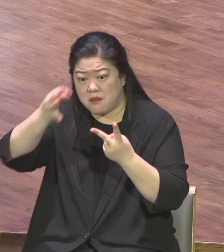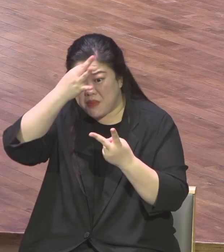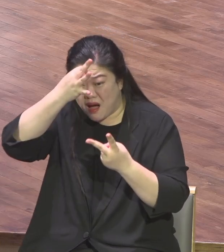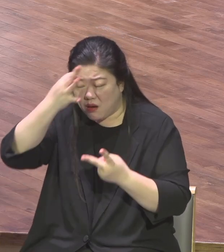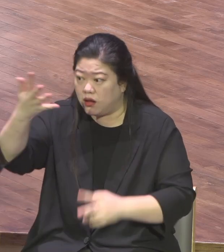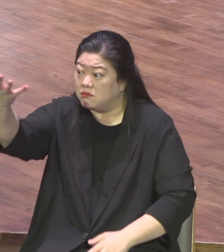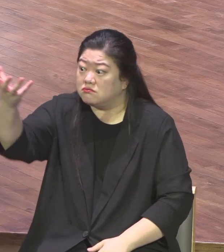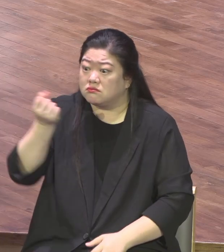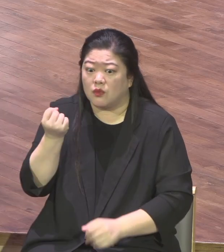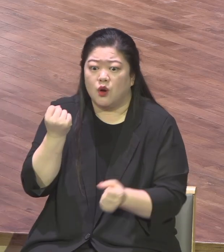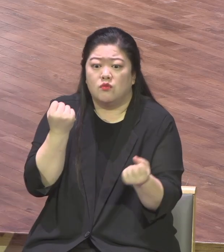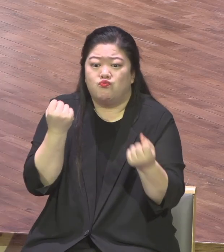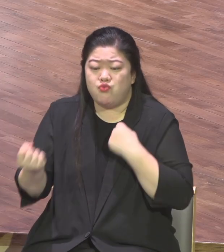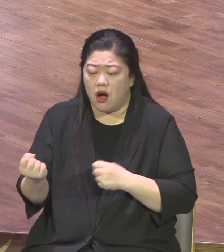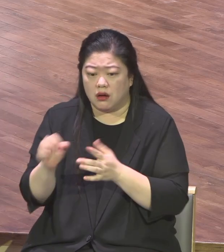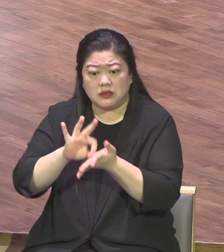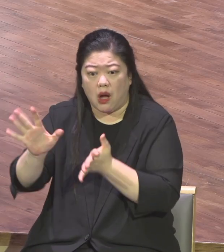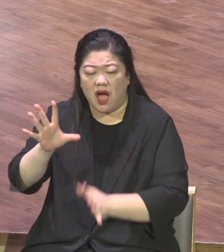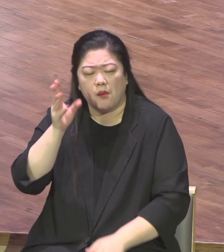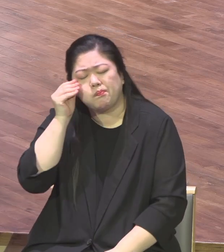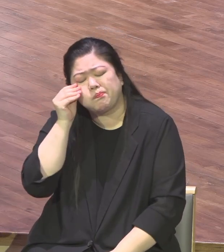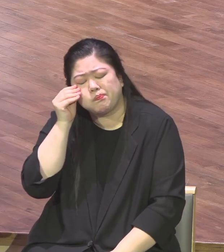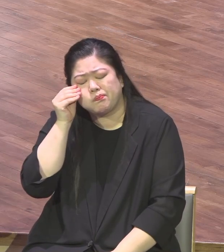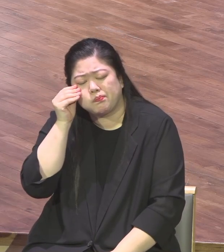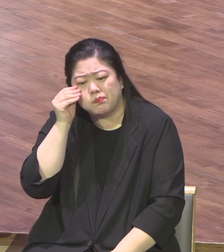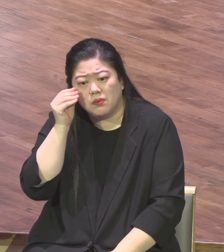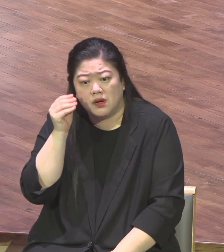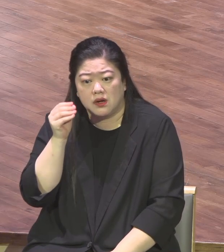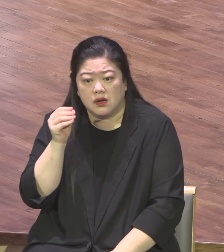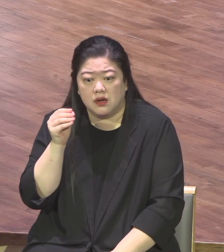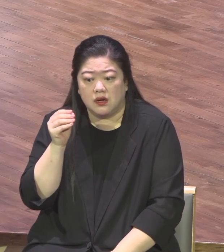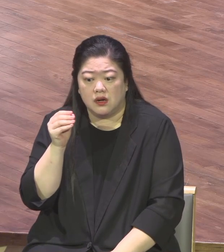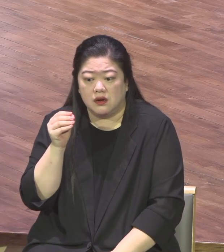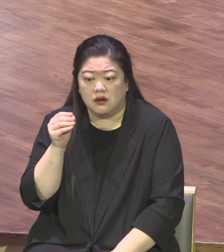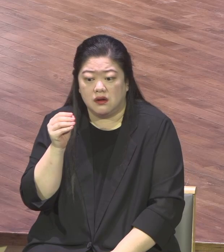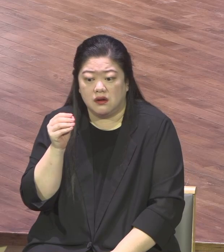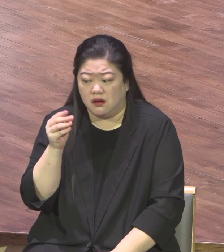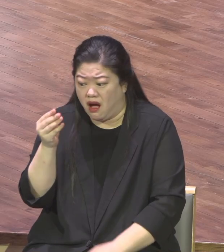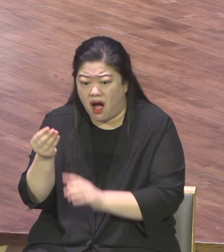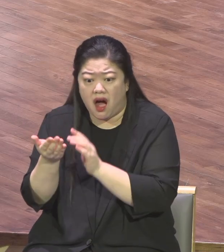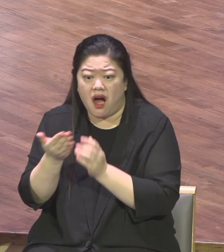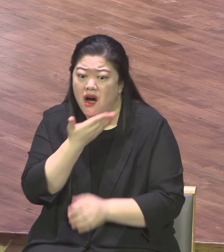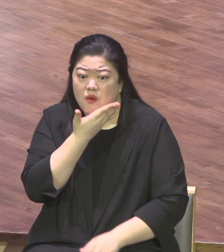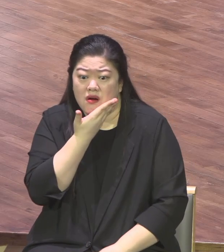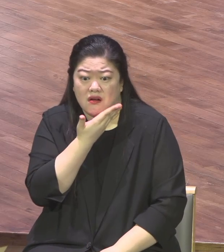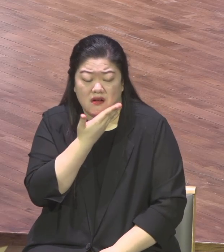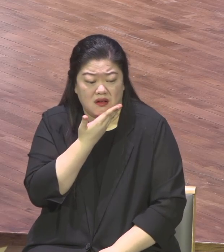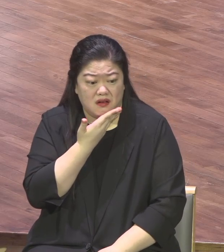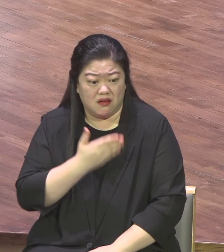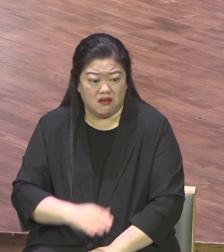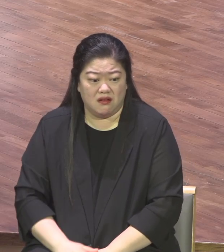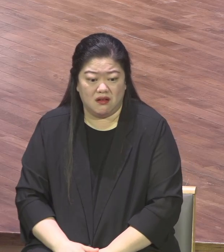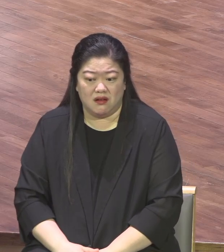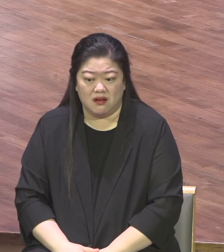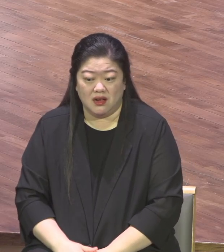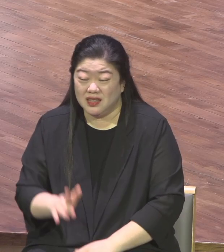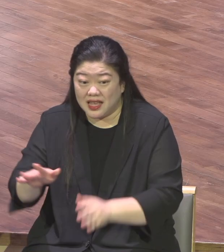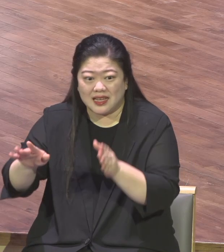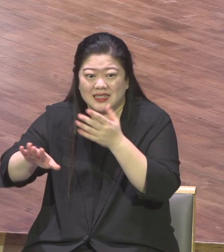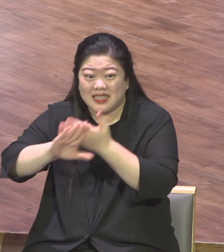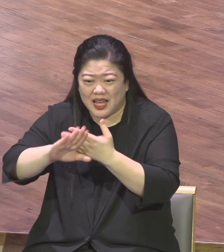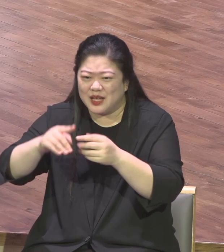사장해버리고 아무 능력이 없는 스스로 그렇게 자포자기하는 이런 신자들이 거의 다예요. 거의